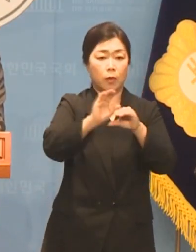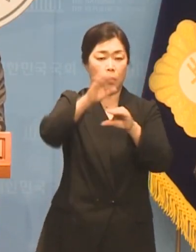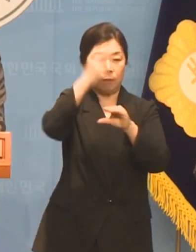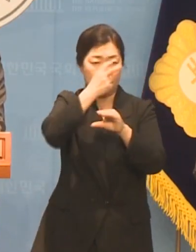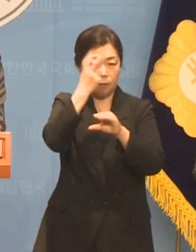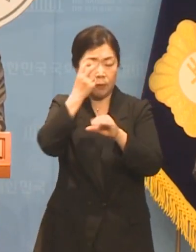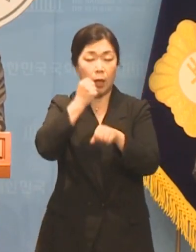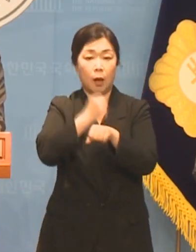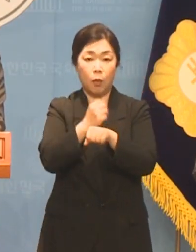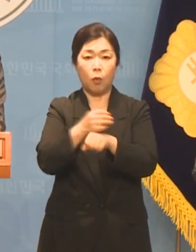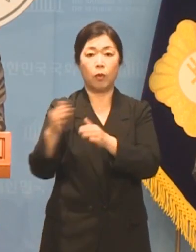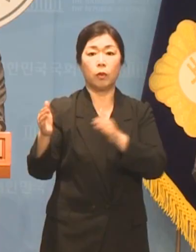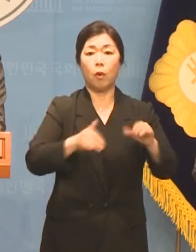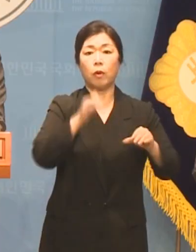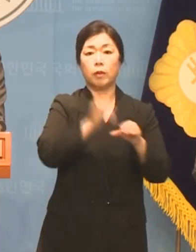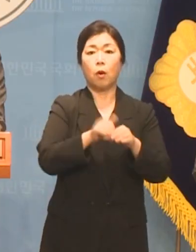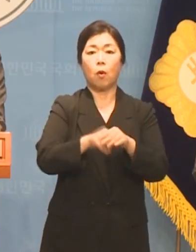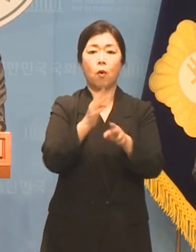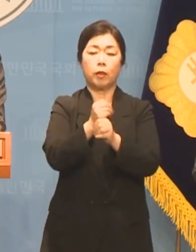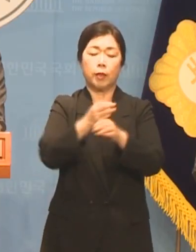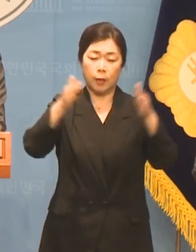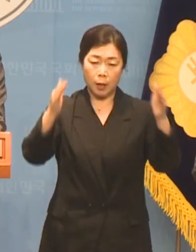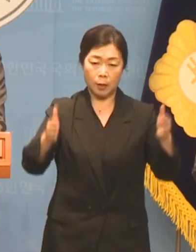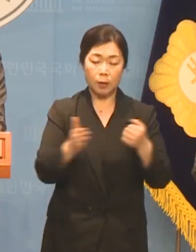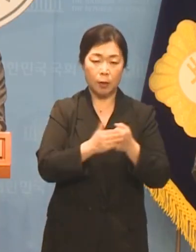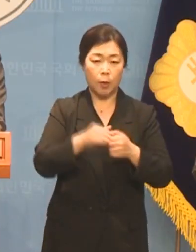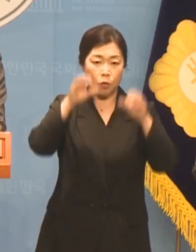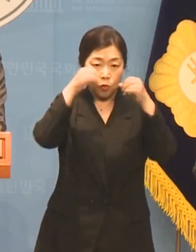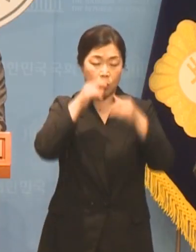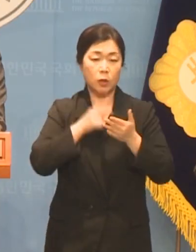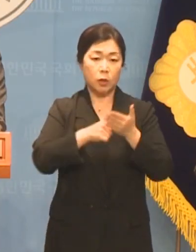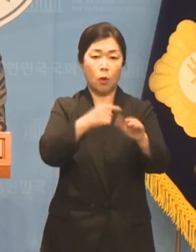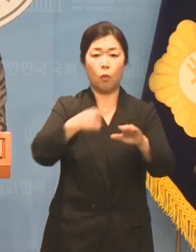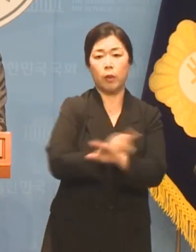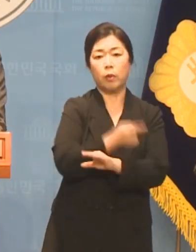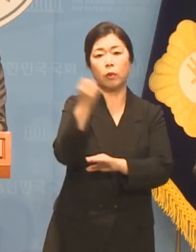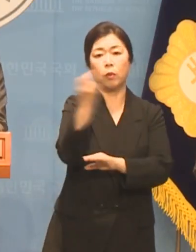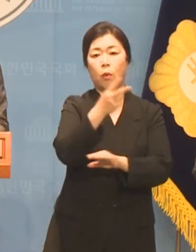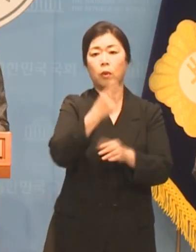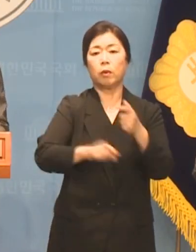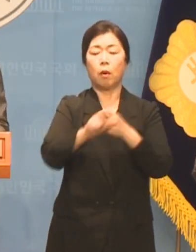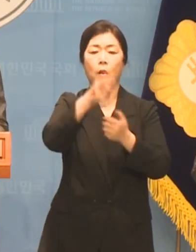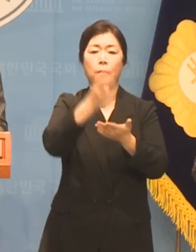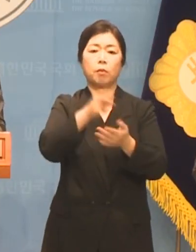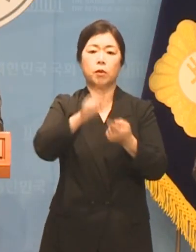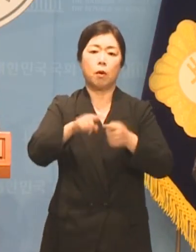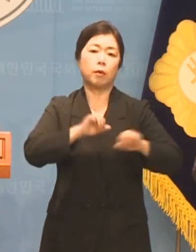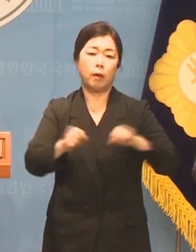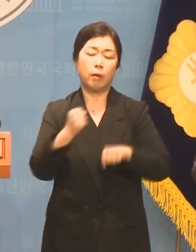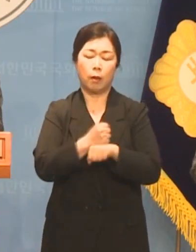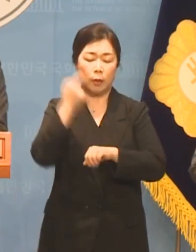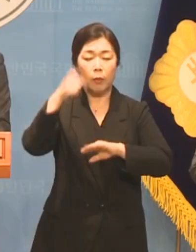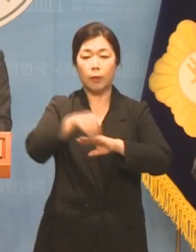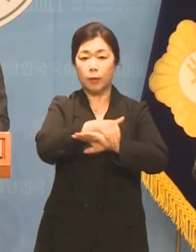하는 한편 선거 기간임을 고려하여 구글 신고 외에도 법적 대응도 적극 검토할 예정입니다.